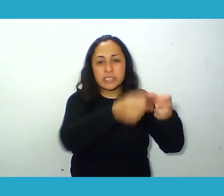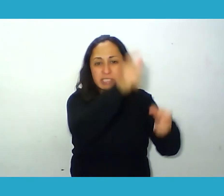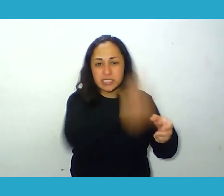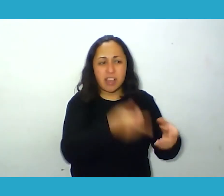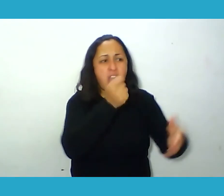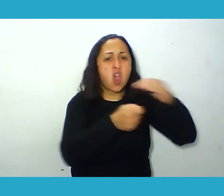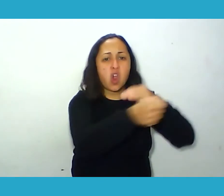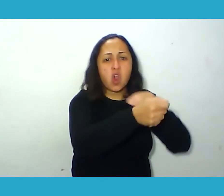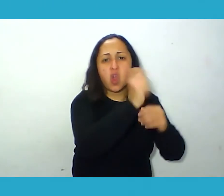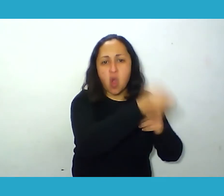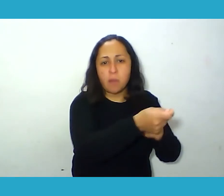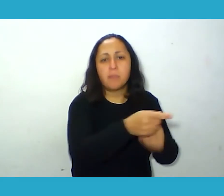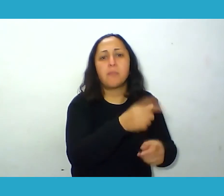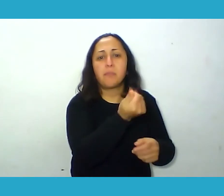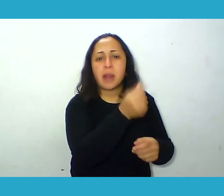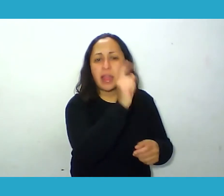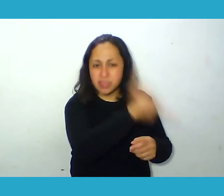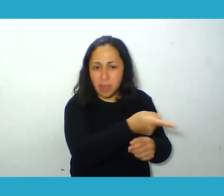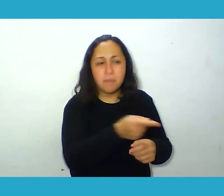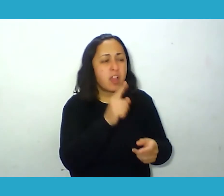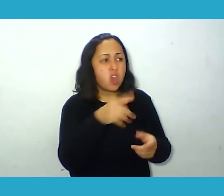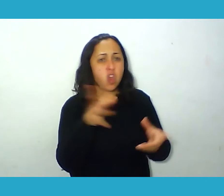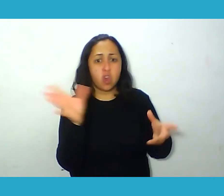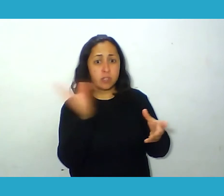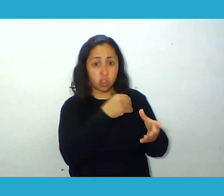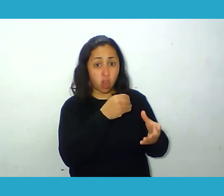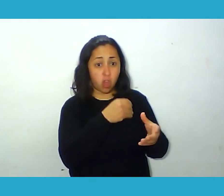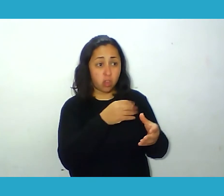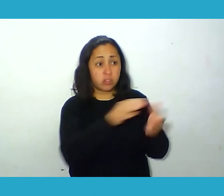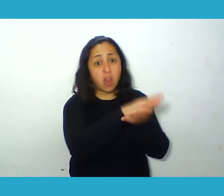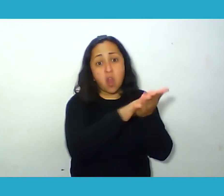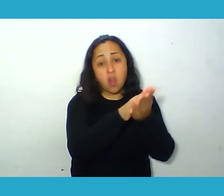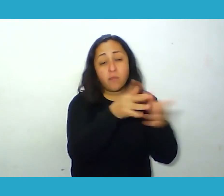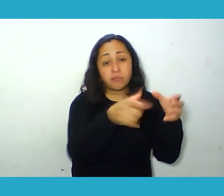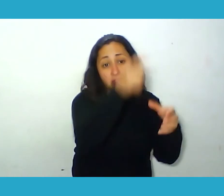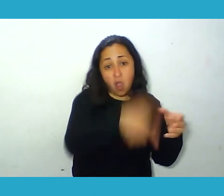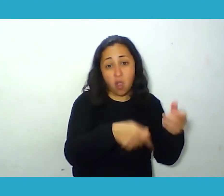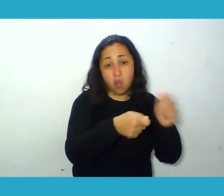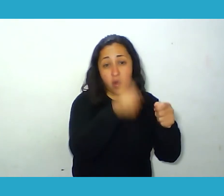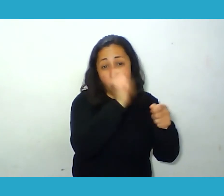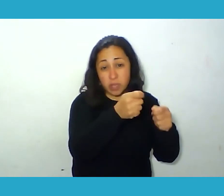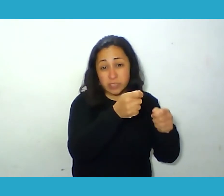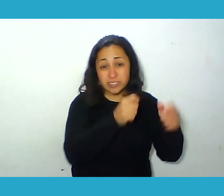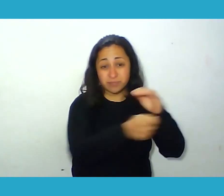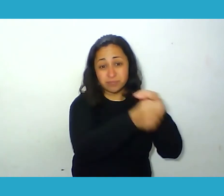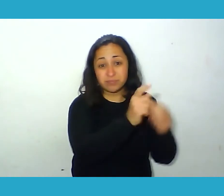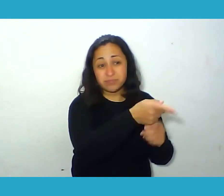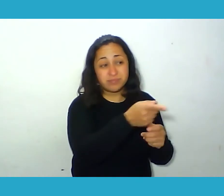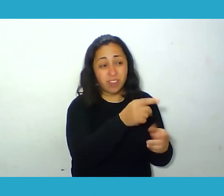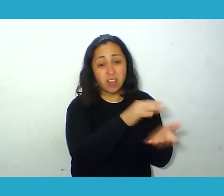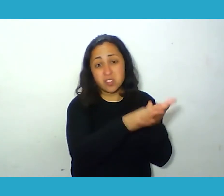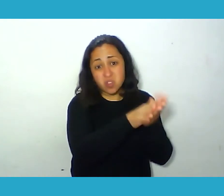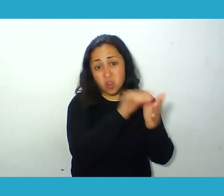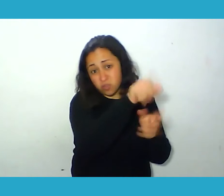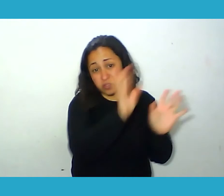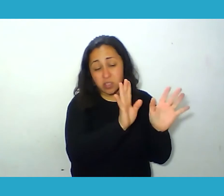Mediterránea. Por eso, todos los que caigan allí los van a resolver los jueces. Por eso es que se convoca a